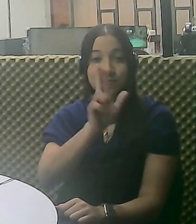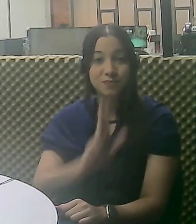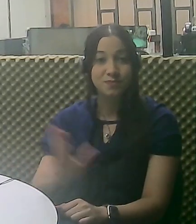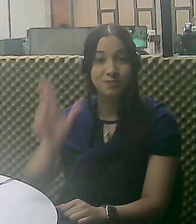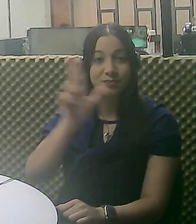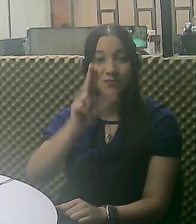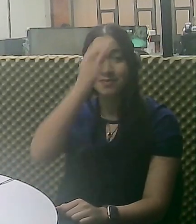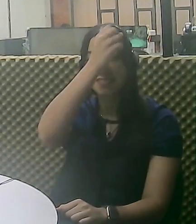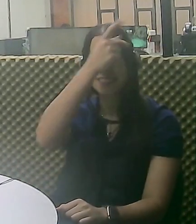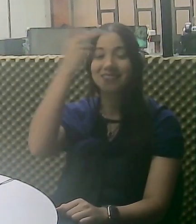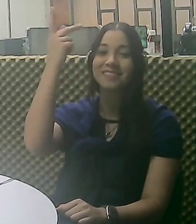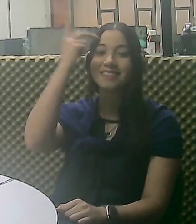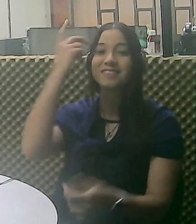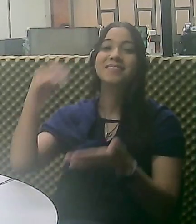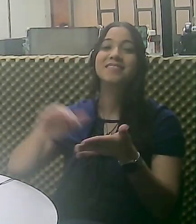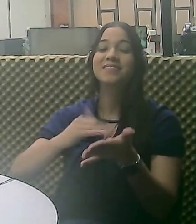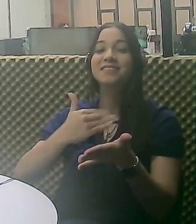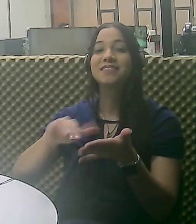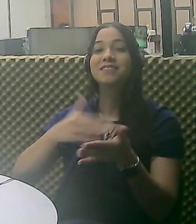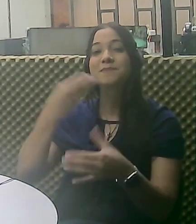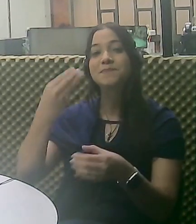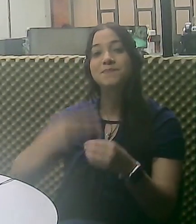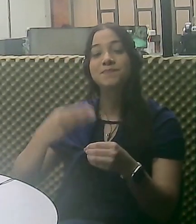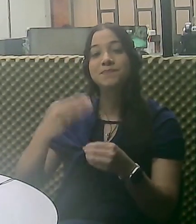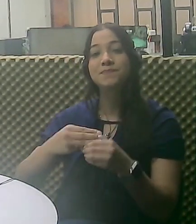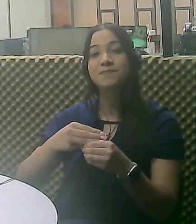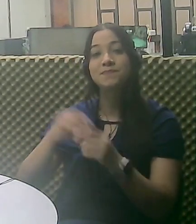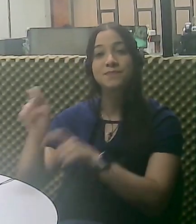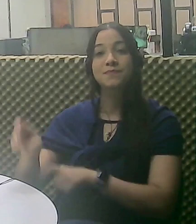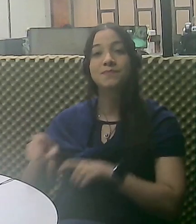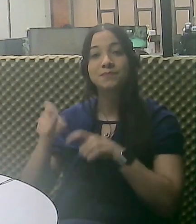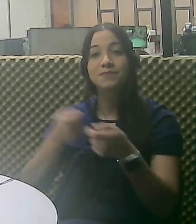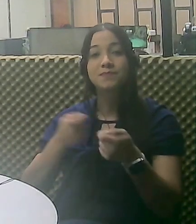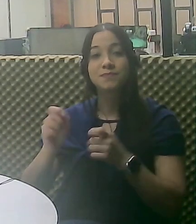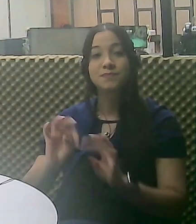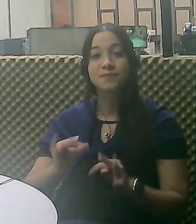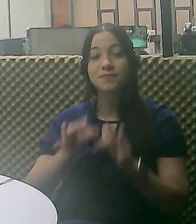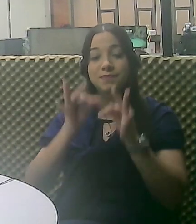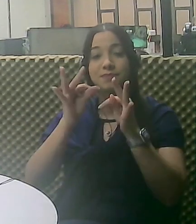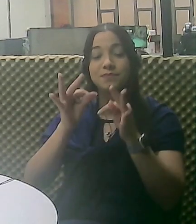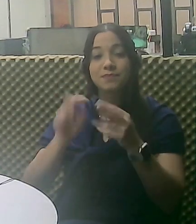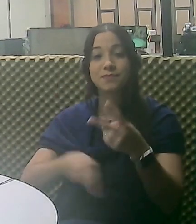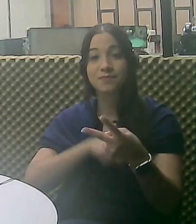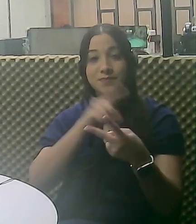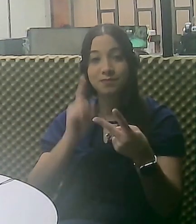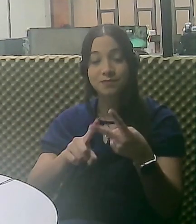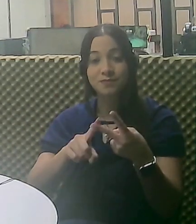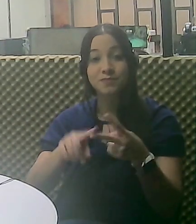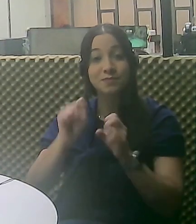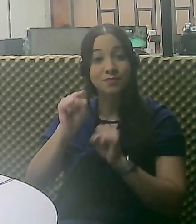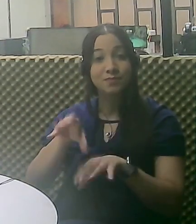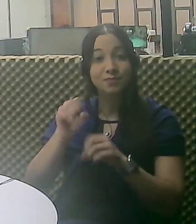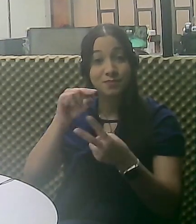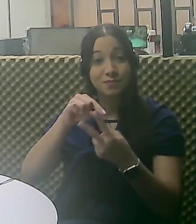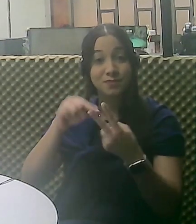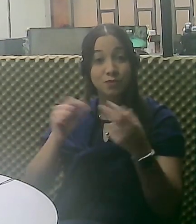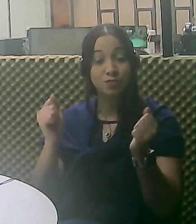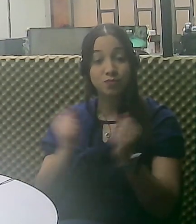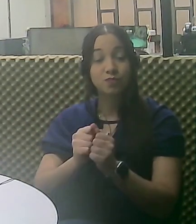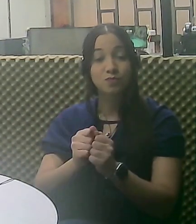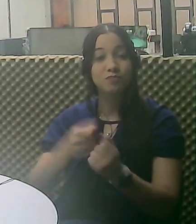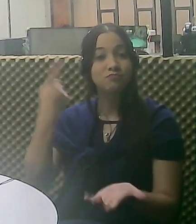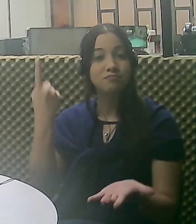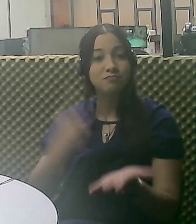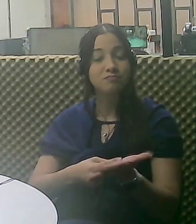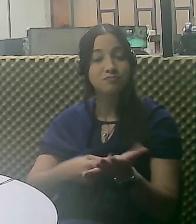A prefeitura, por meio das secretarias municipais de agronegócio, economia, inovação e educação, acaba de